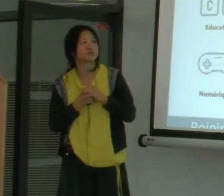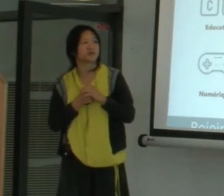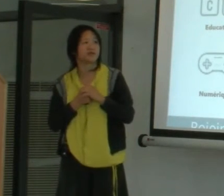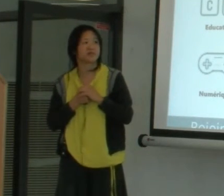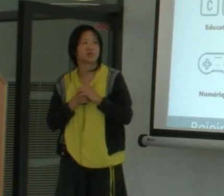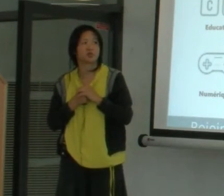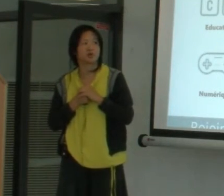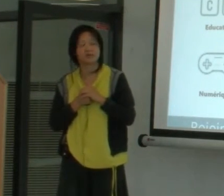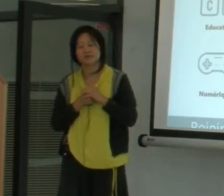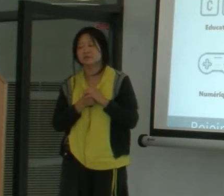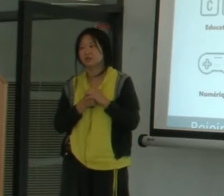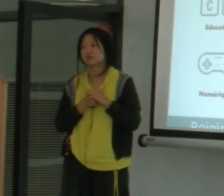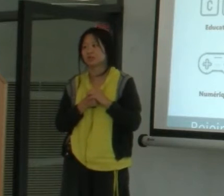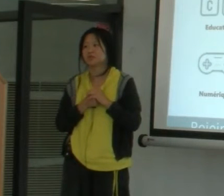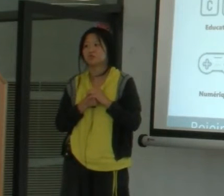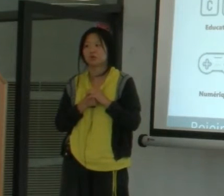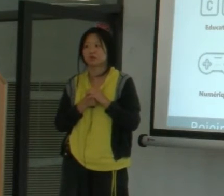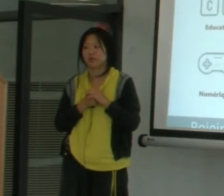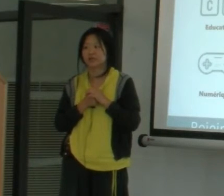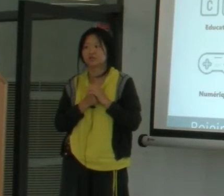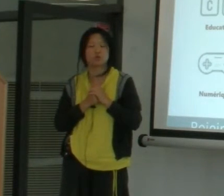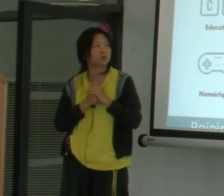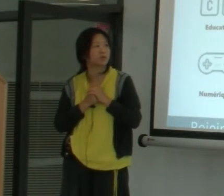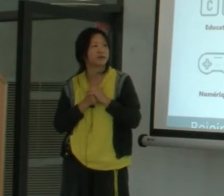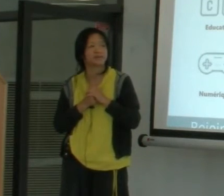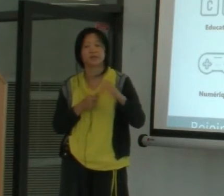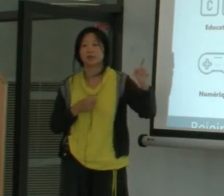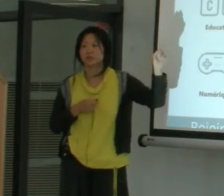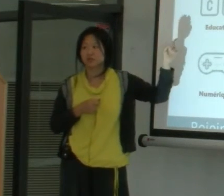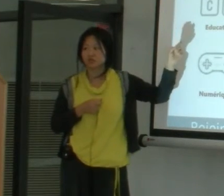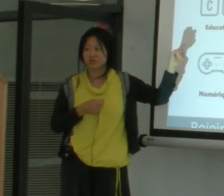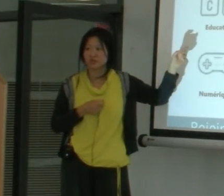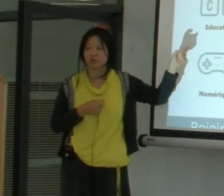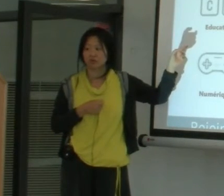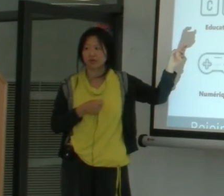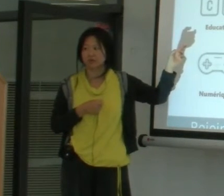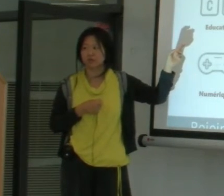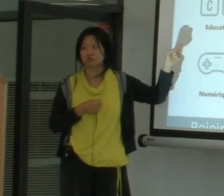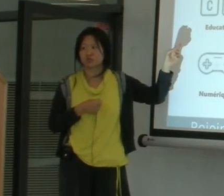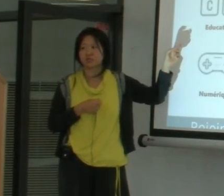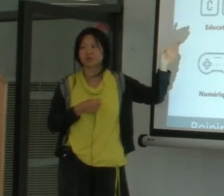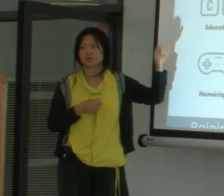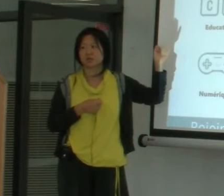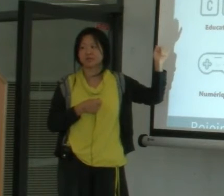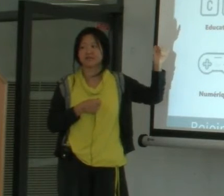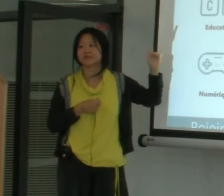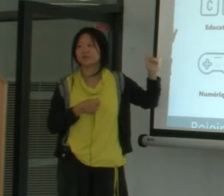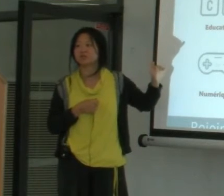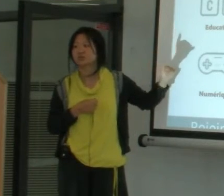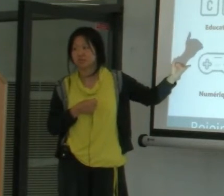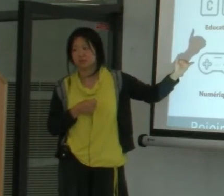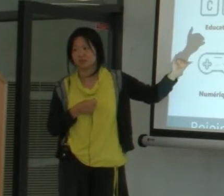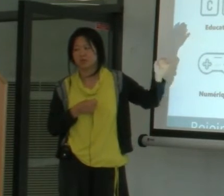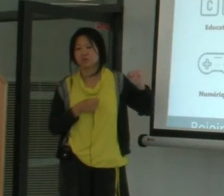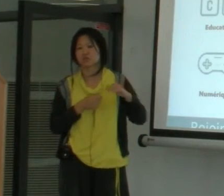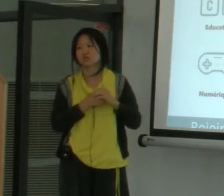soit faite directement en langue des signes et donc des supports, créer des supports adaptés. Mais du coup, c'est vrai qu'en créant des ressources libres, ça facilite